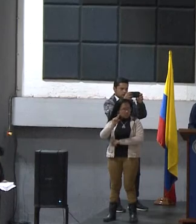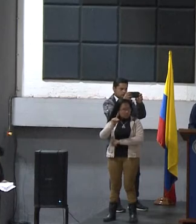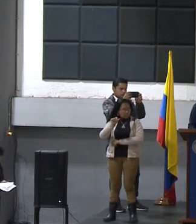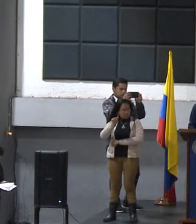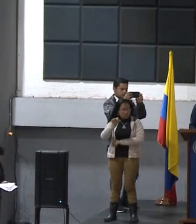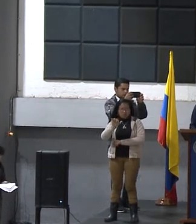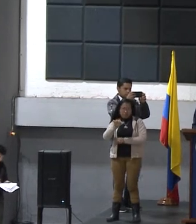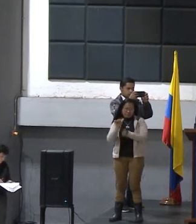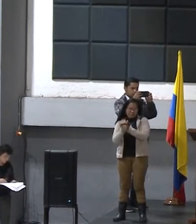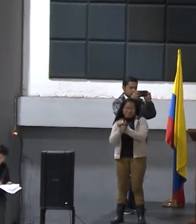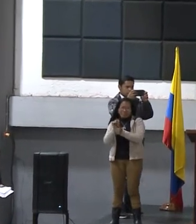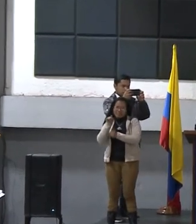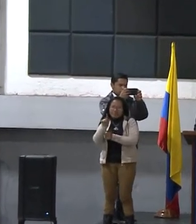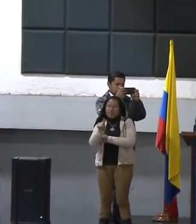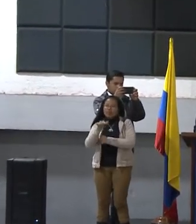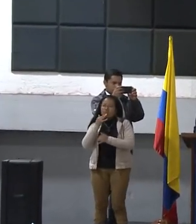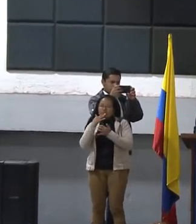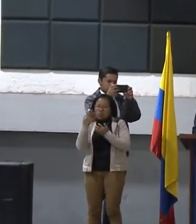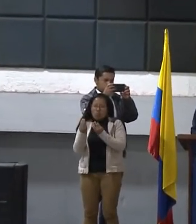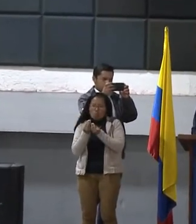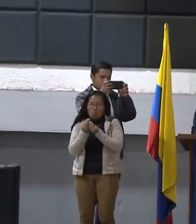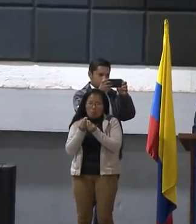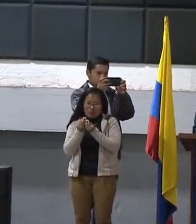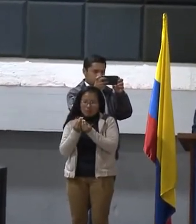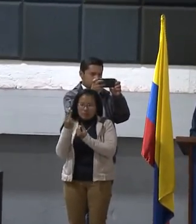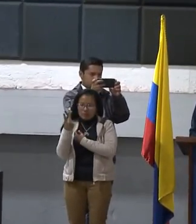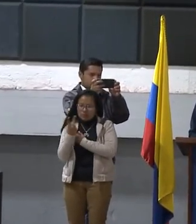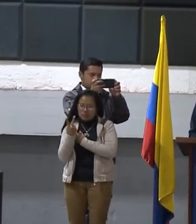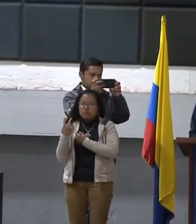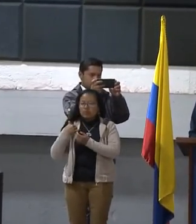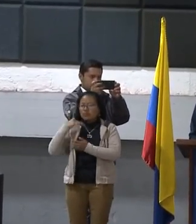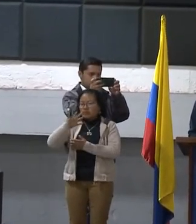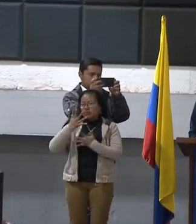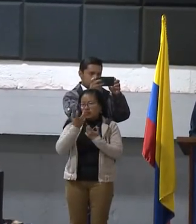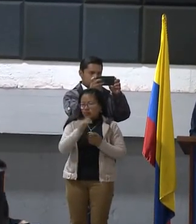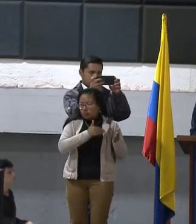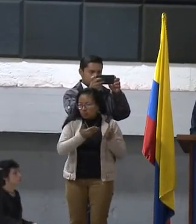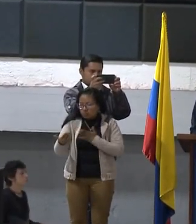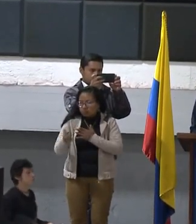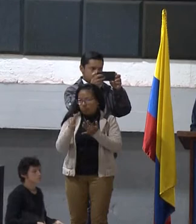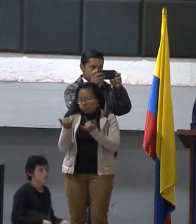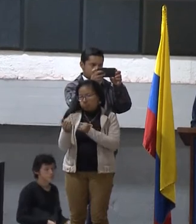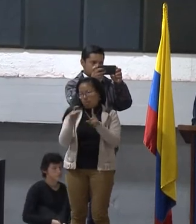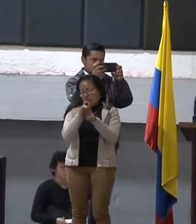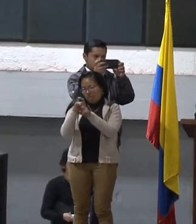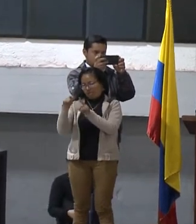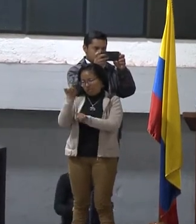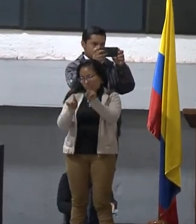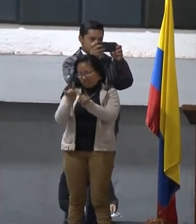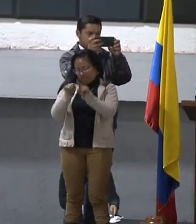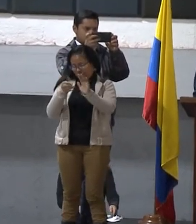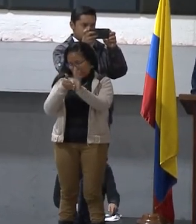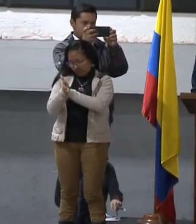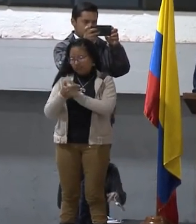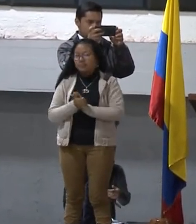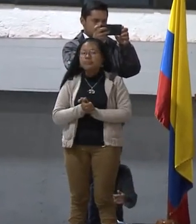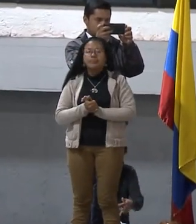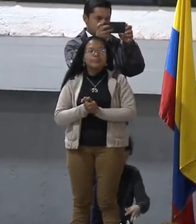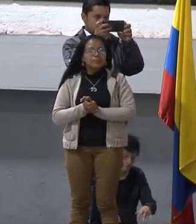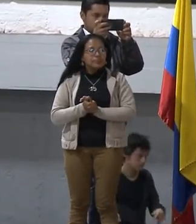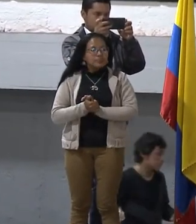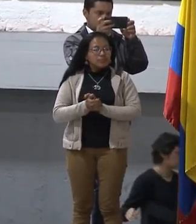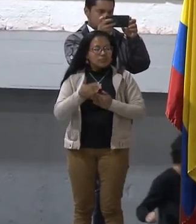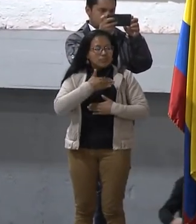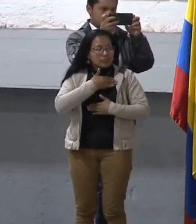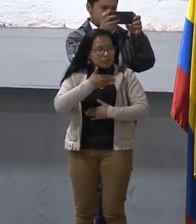ojalá deseo de éxitos en toda su jornada académica para este semestre de 2018 2 un cordial saludo al